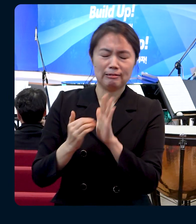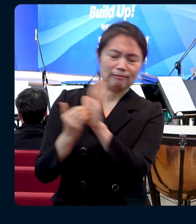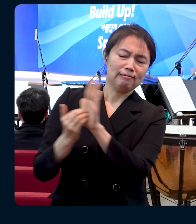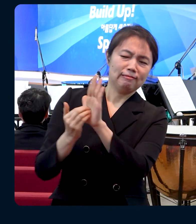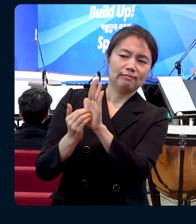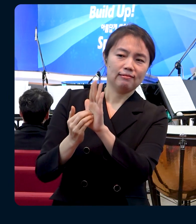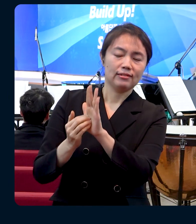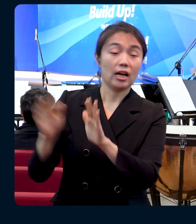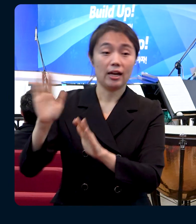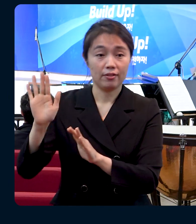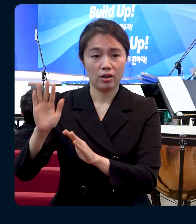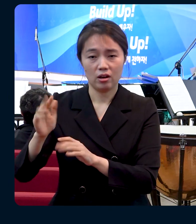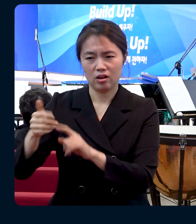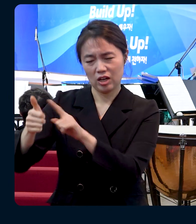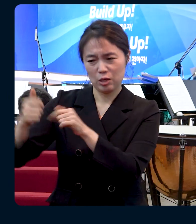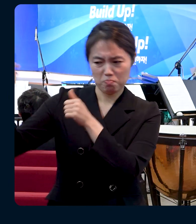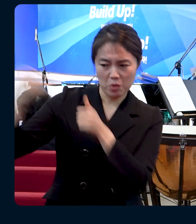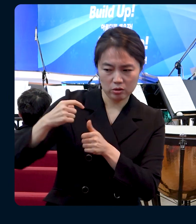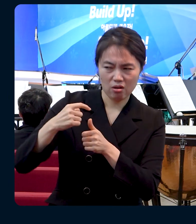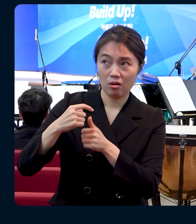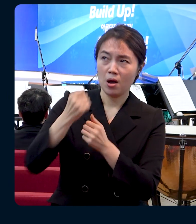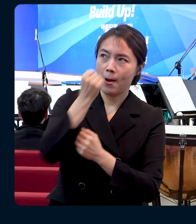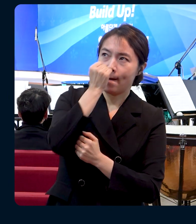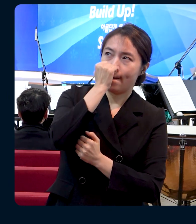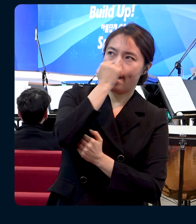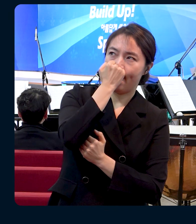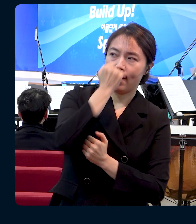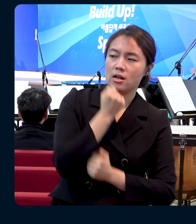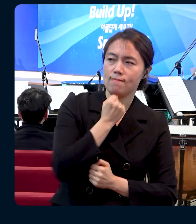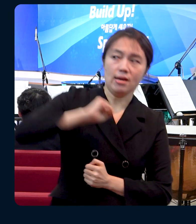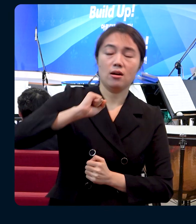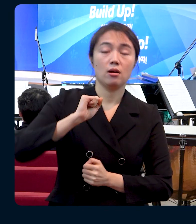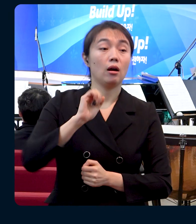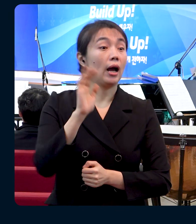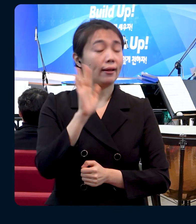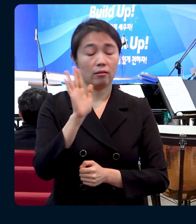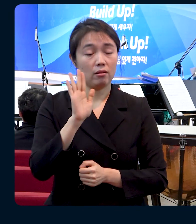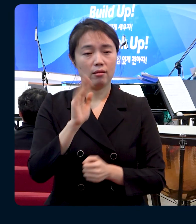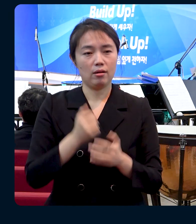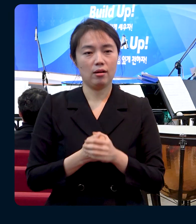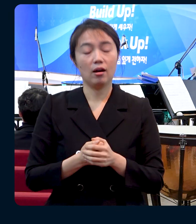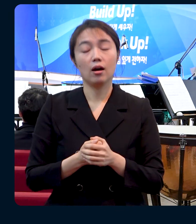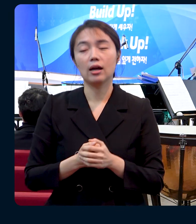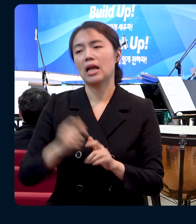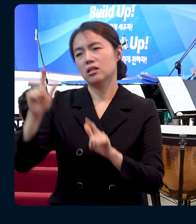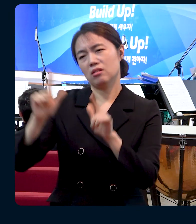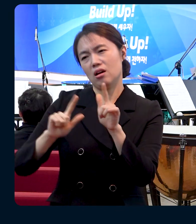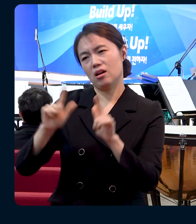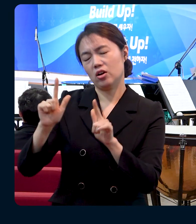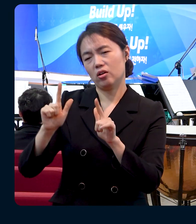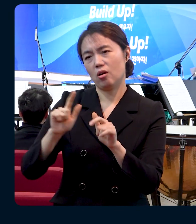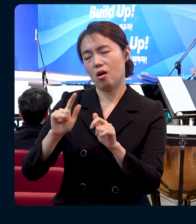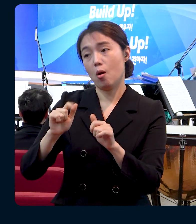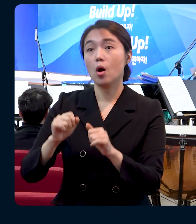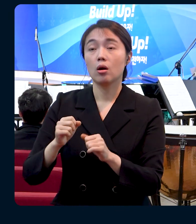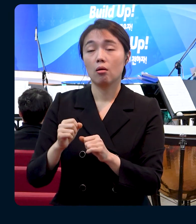않았습니다. 그 권위에 저항하지 않았습니다. 만약 그가 그 상황을 거부하고 권위에 저항하면요 결국